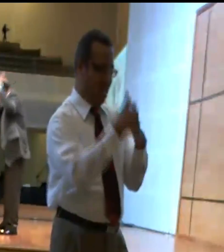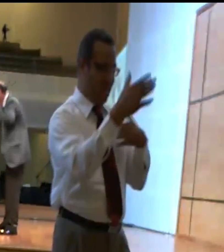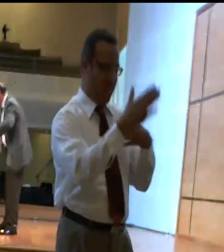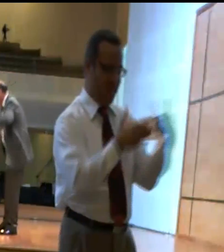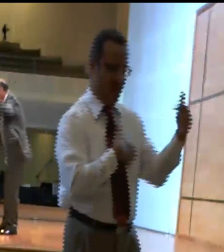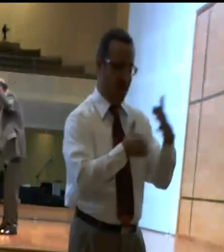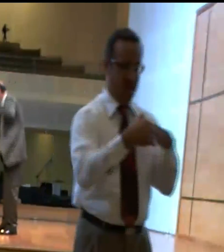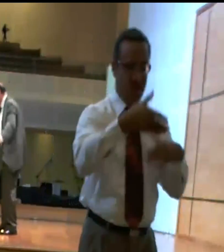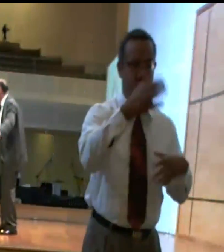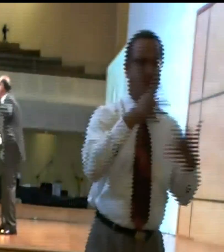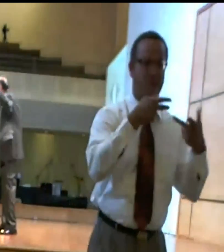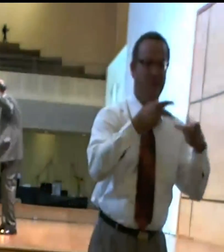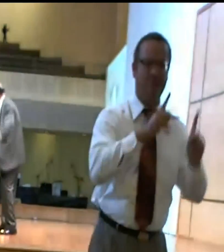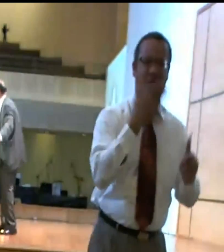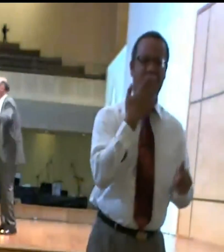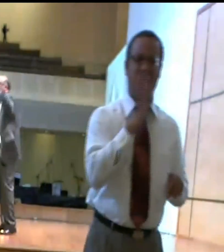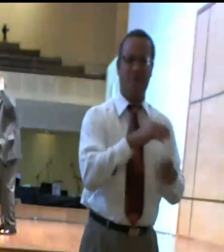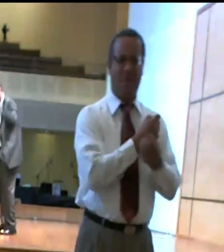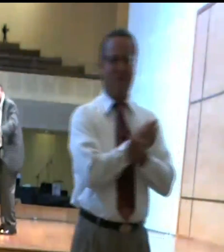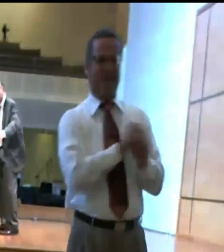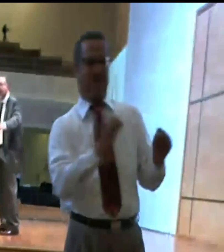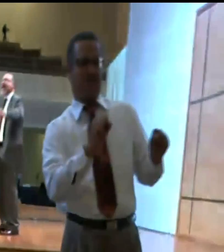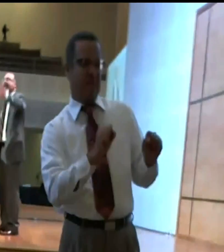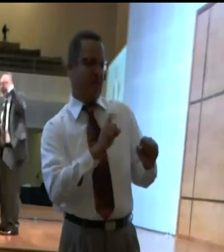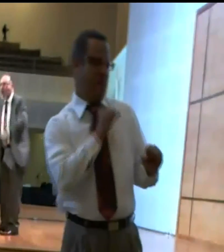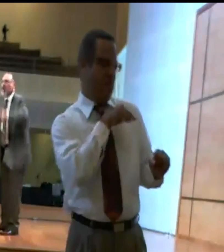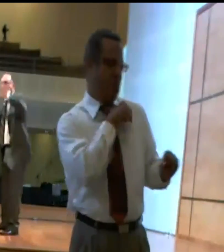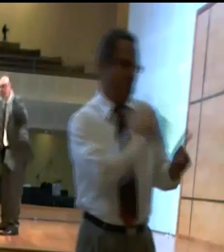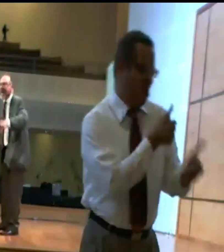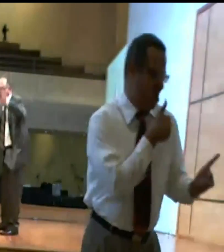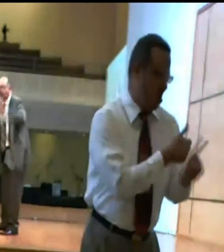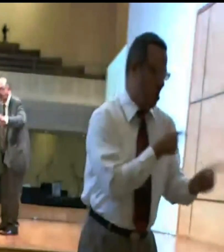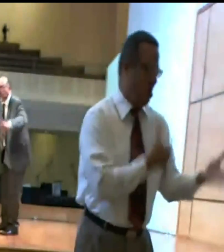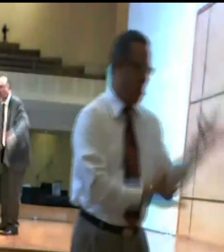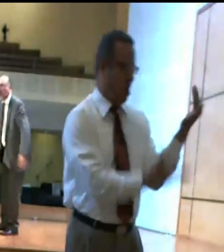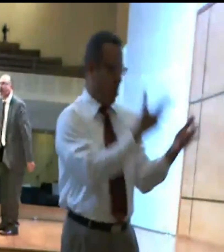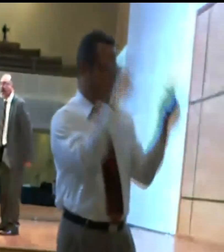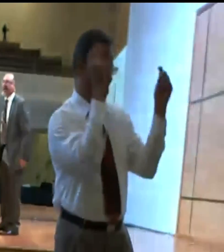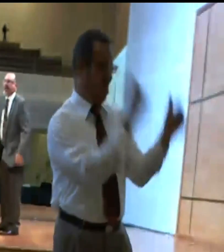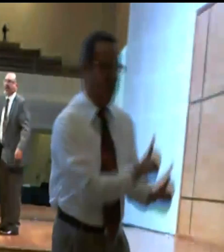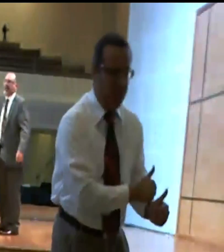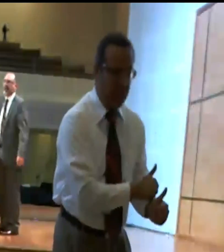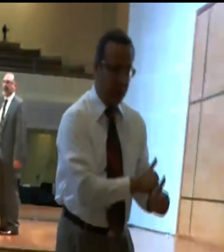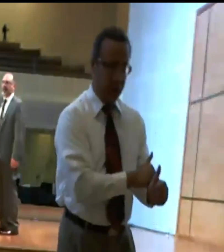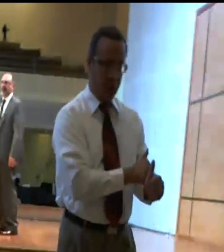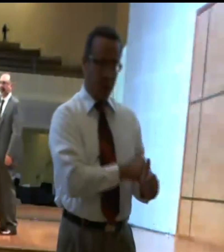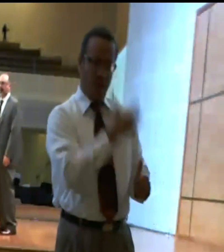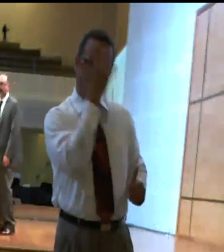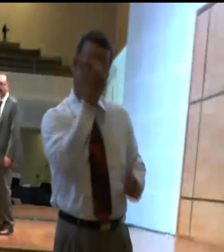Dios permite que los malos se salgan con la suya y no los envía al infierno de una vez?